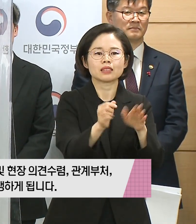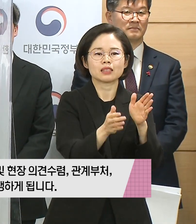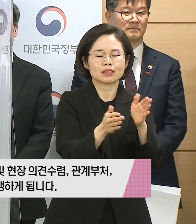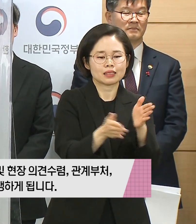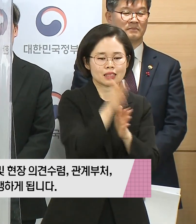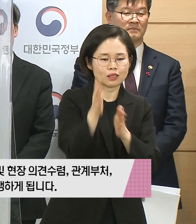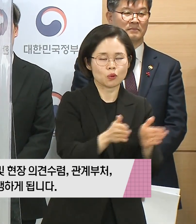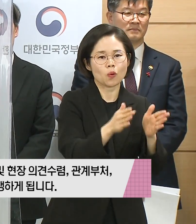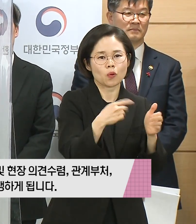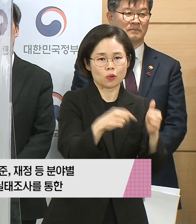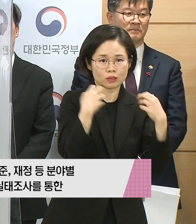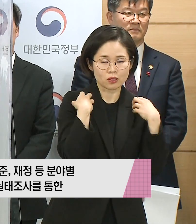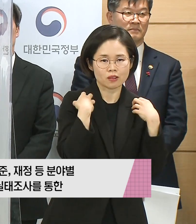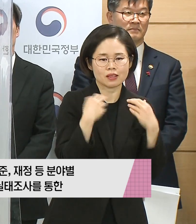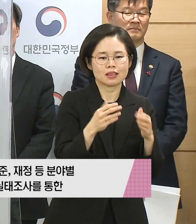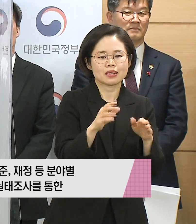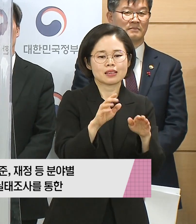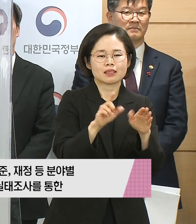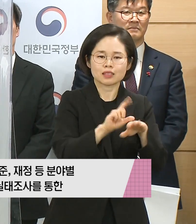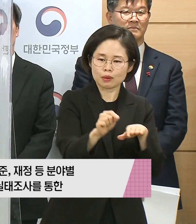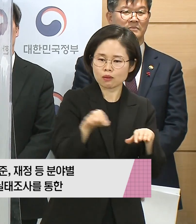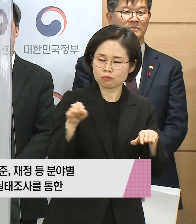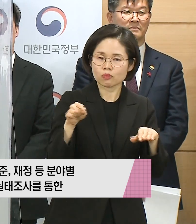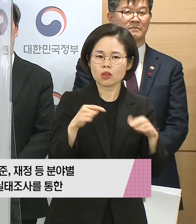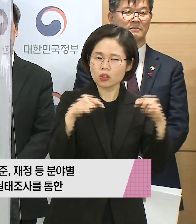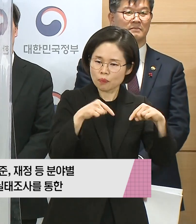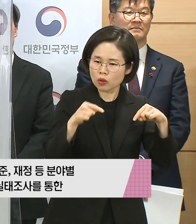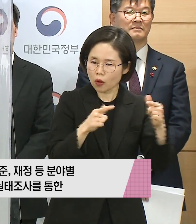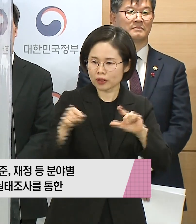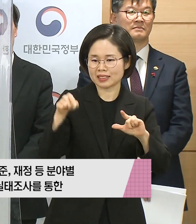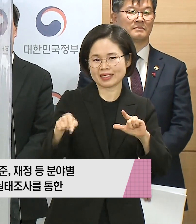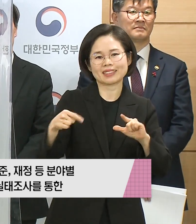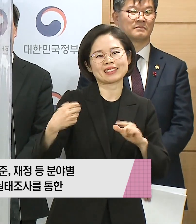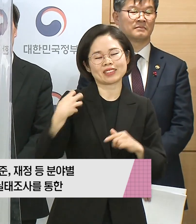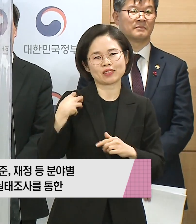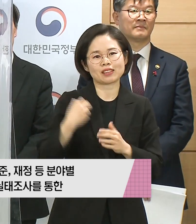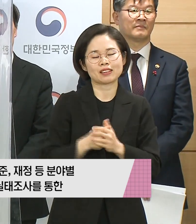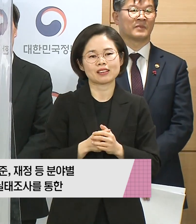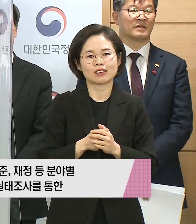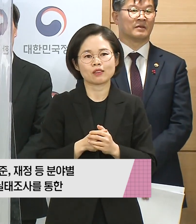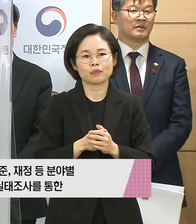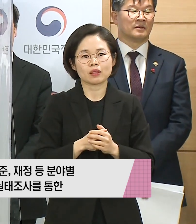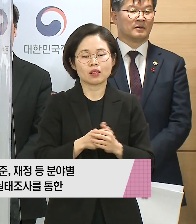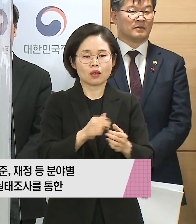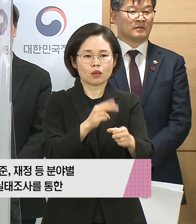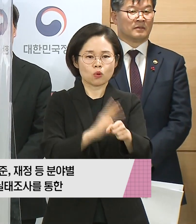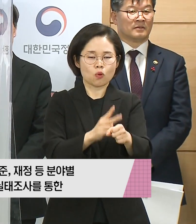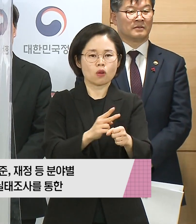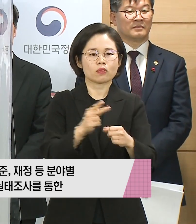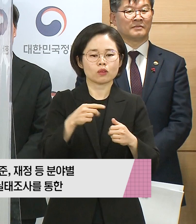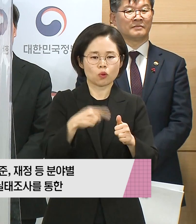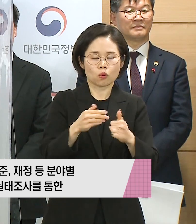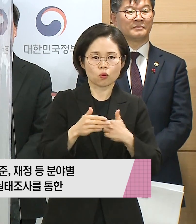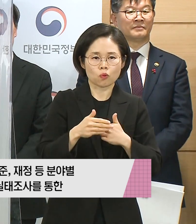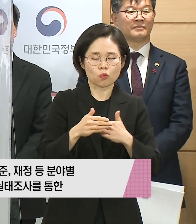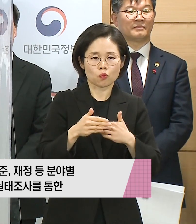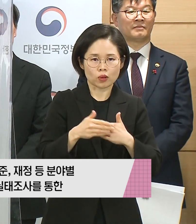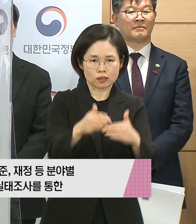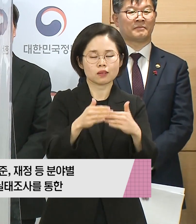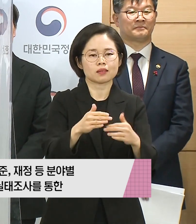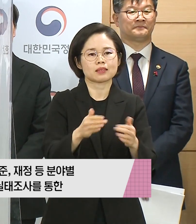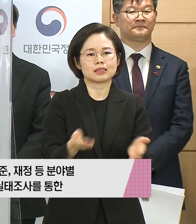업무를 수행하게 됩니다. 또한 추진단 내에 교원, 교육과정, 시설